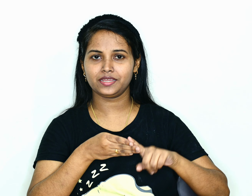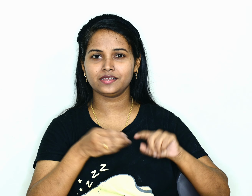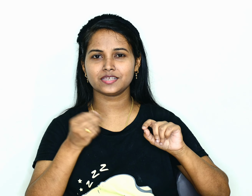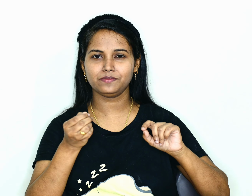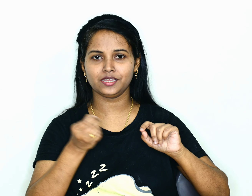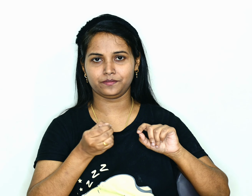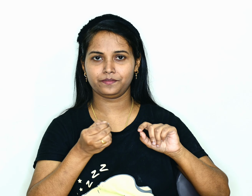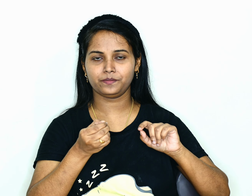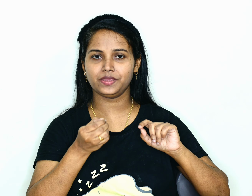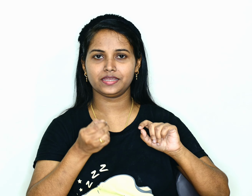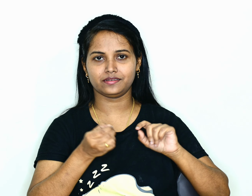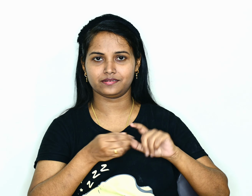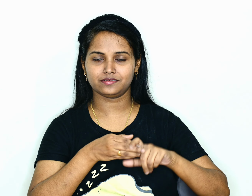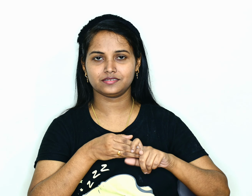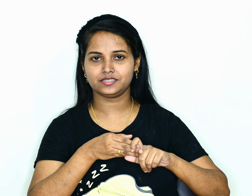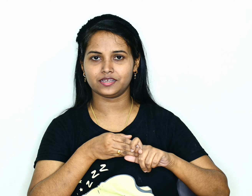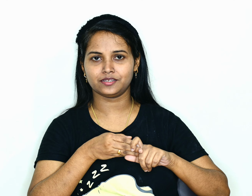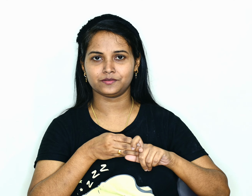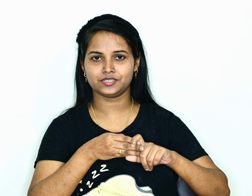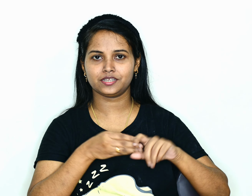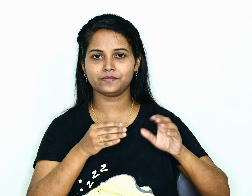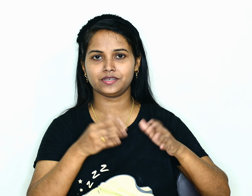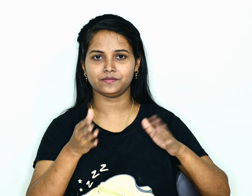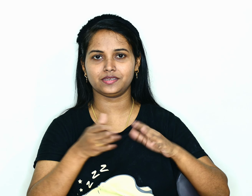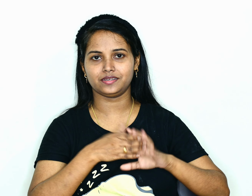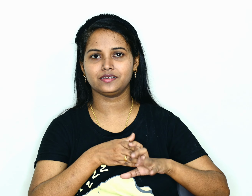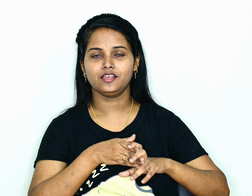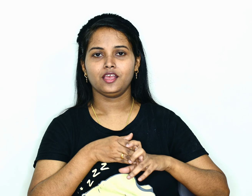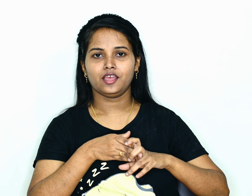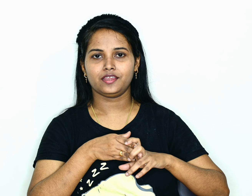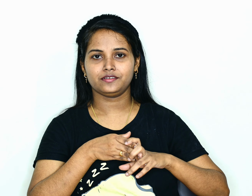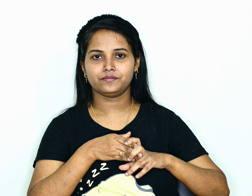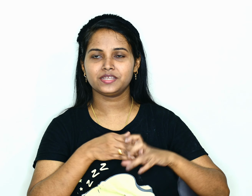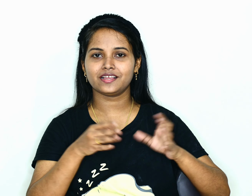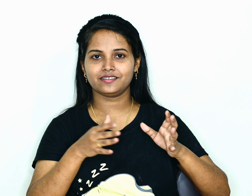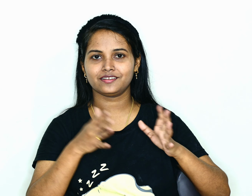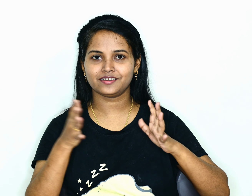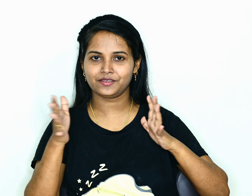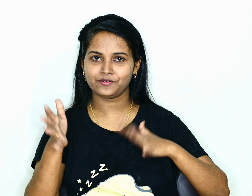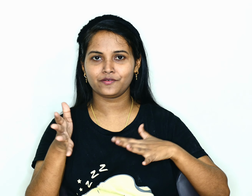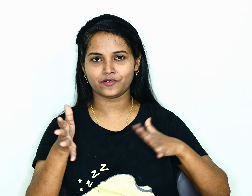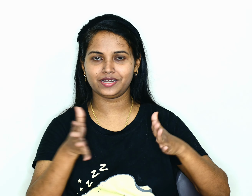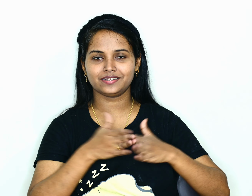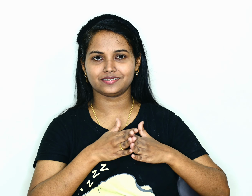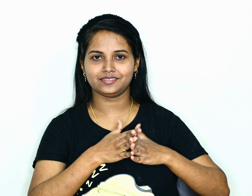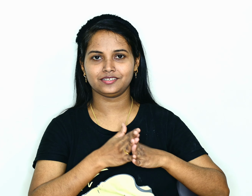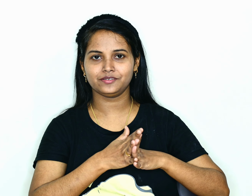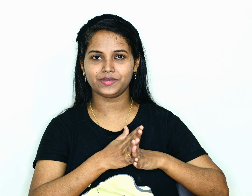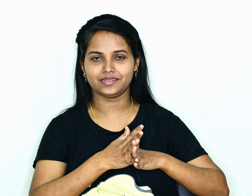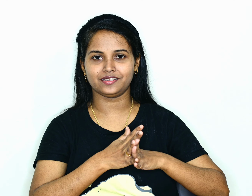के लिए समटाइम पेन किलर दिया था मुझे कभी कभी के लिए। एंड मैं ज़्यादातर करके वो अवॉइड ही करती थी, पेन